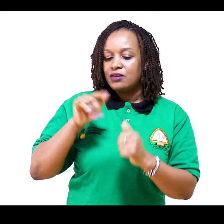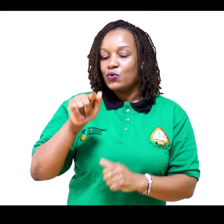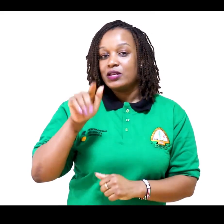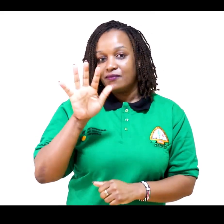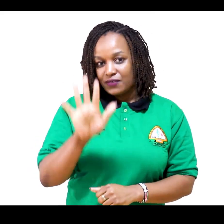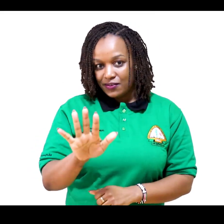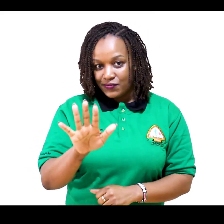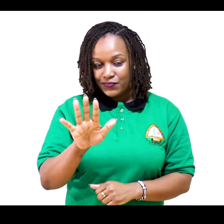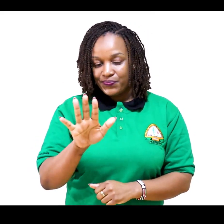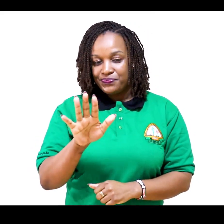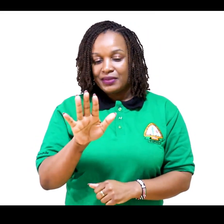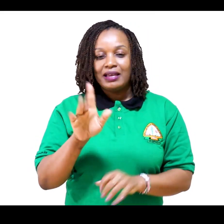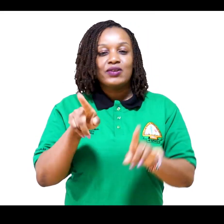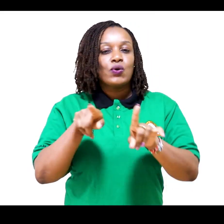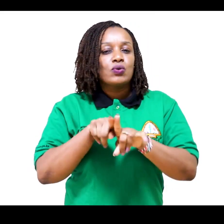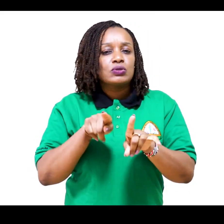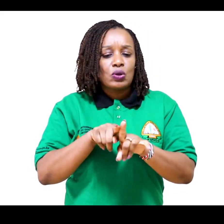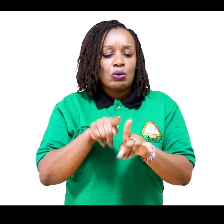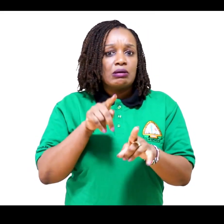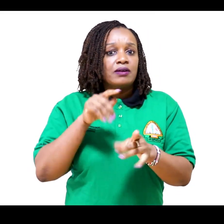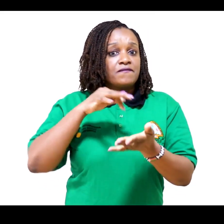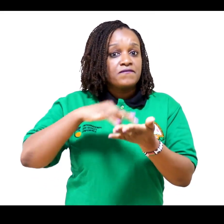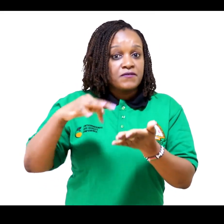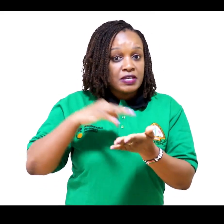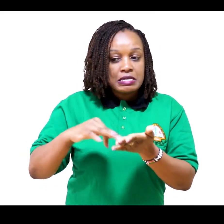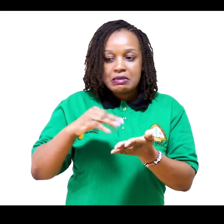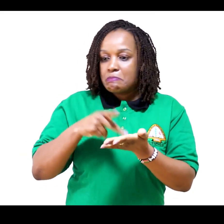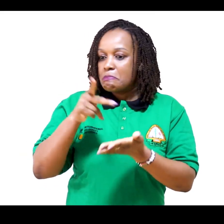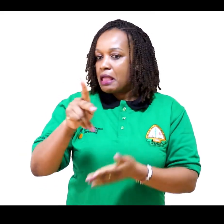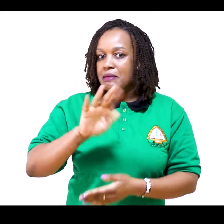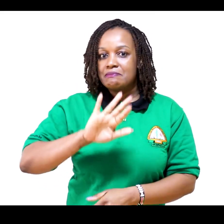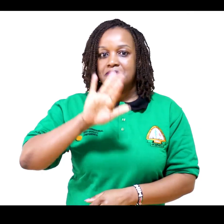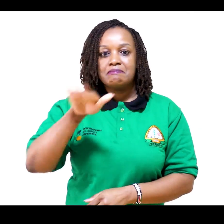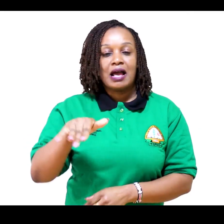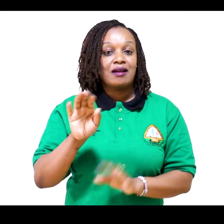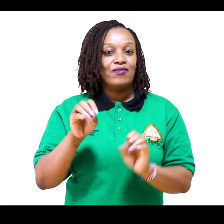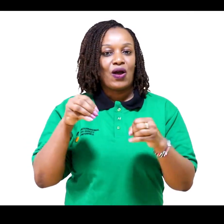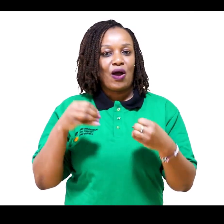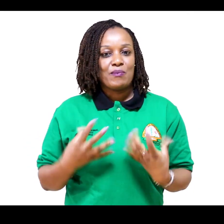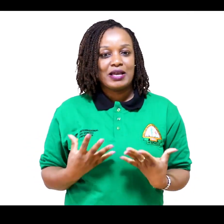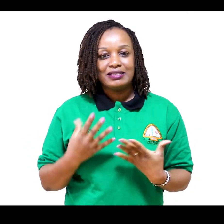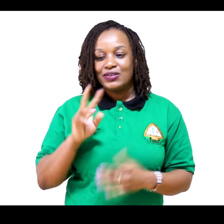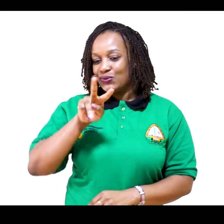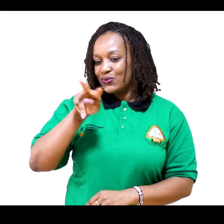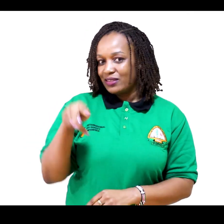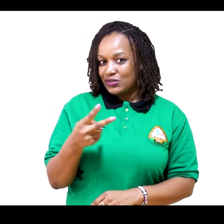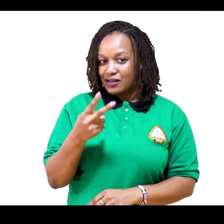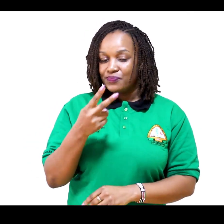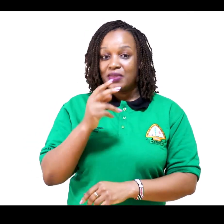58.5. Ada ya maombi isiyoweza kurejeshwa ya shilingi 2,000. Uidhinishaji wa matibabu